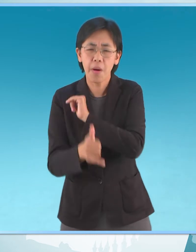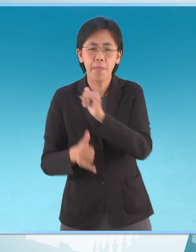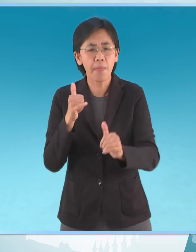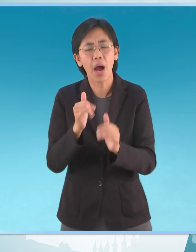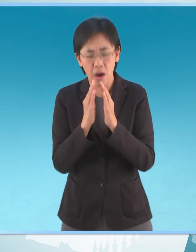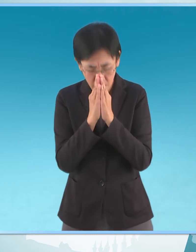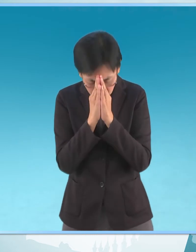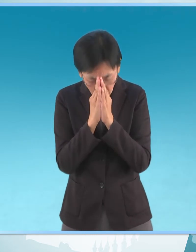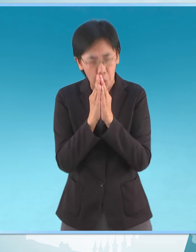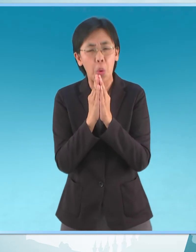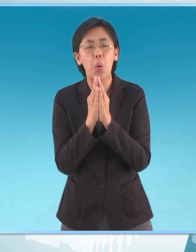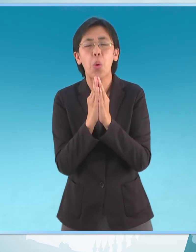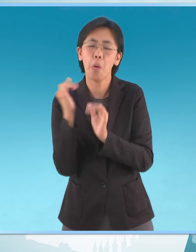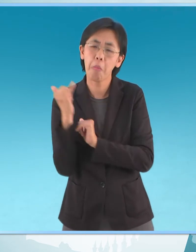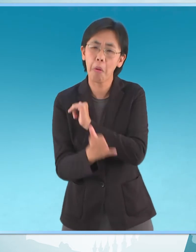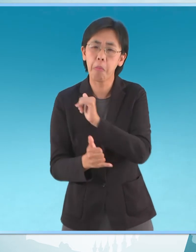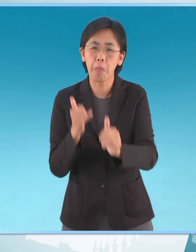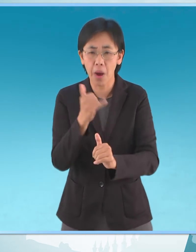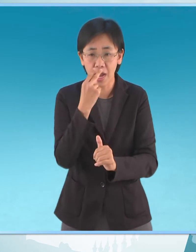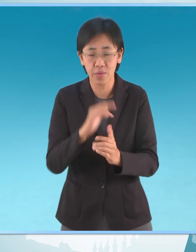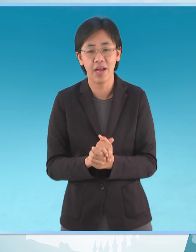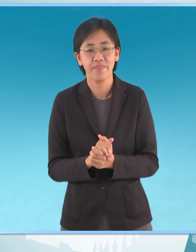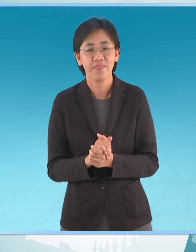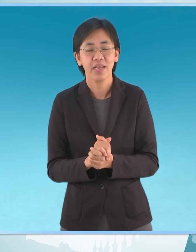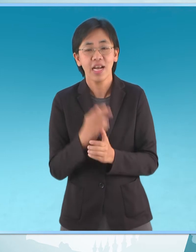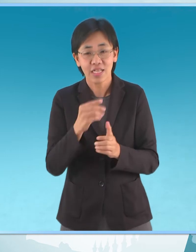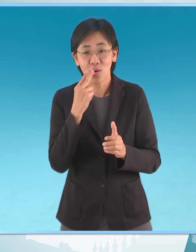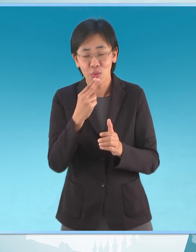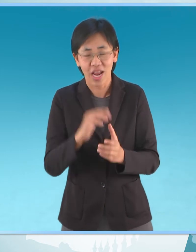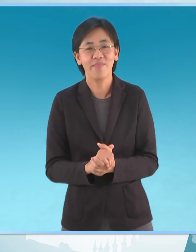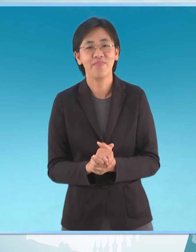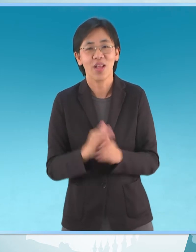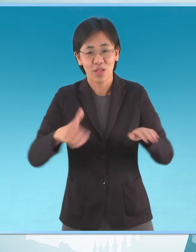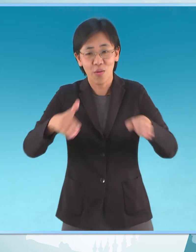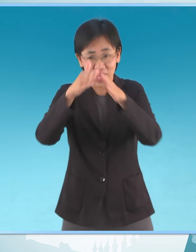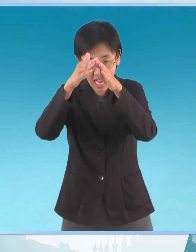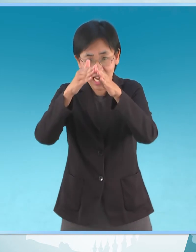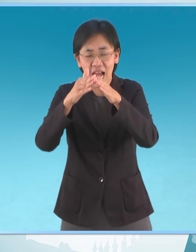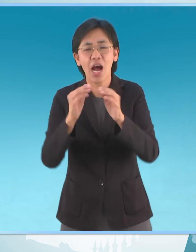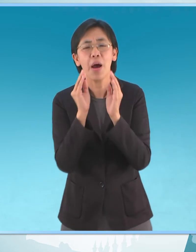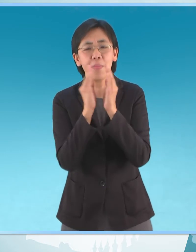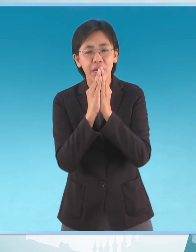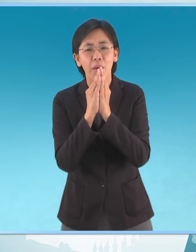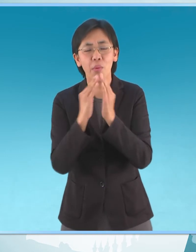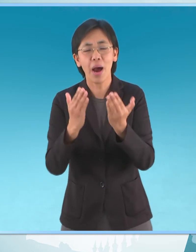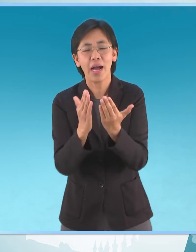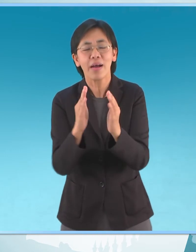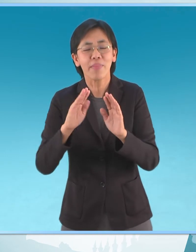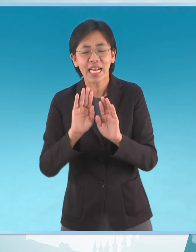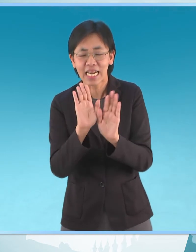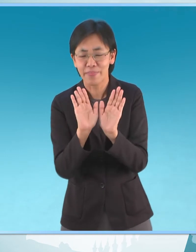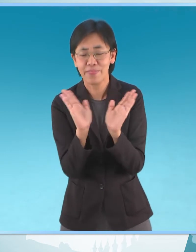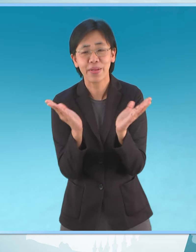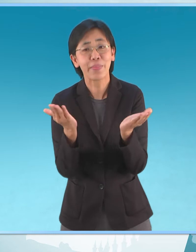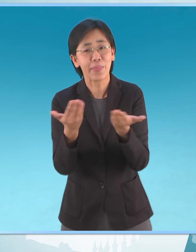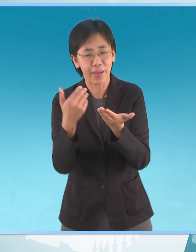าเคารพสักการะเป็นอย่างมากนะครับแล้วสังเกตมั้ยฮะว่าที่ฐานของพระธาตุเนี่ยก็จะเป็นลักษณะกลีบดอกบัวนะครับเหมือนที่เราเคยนำ